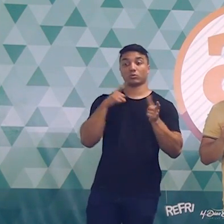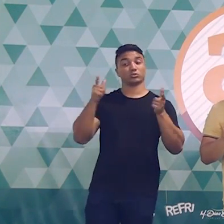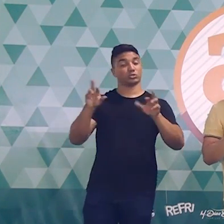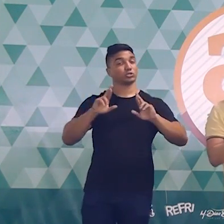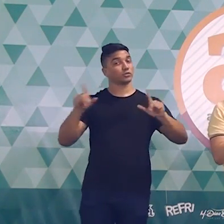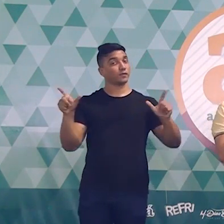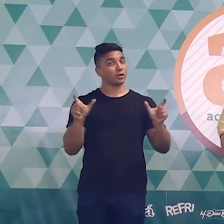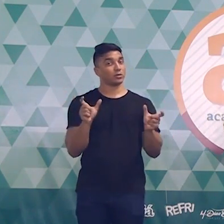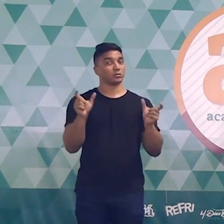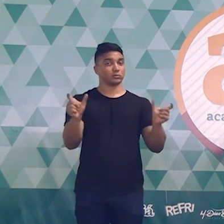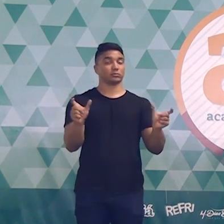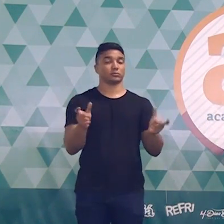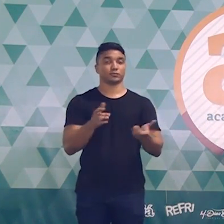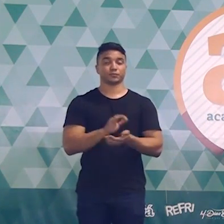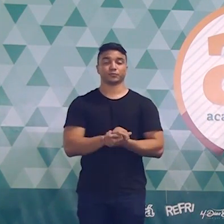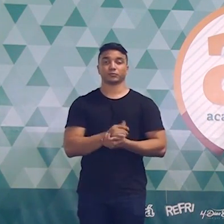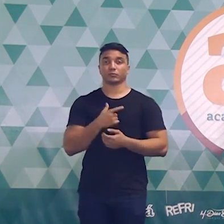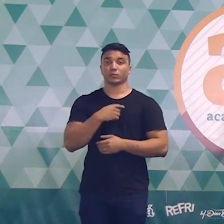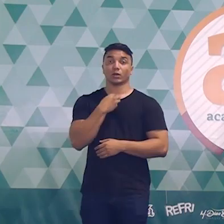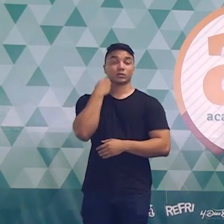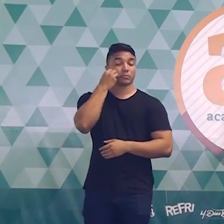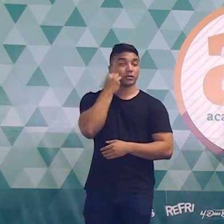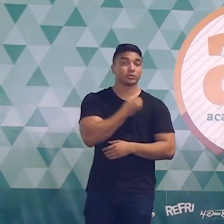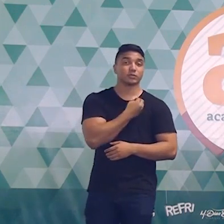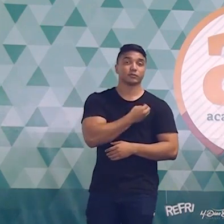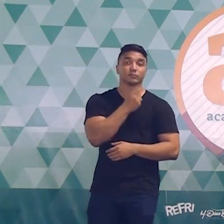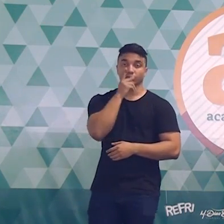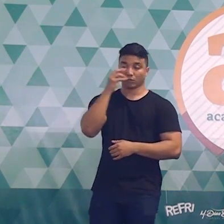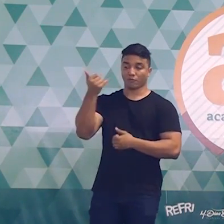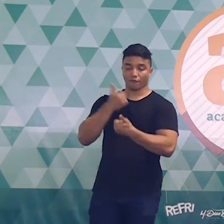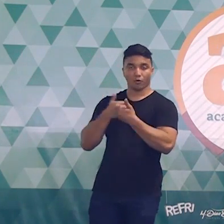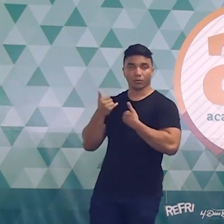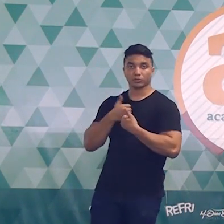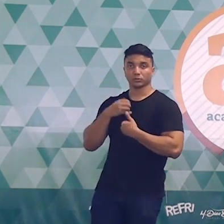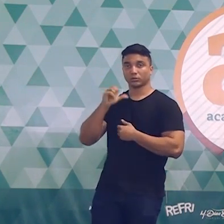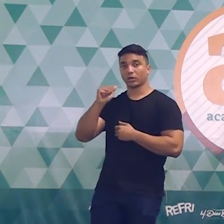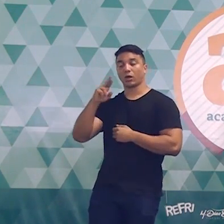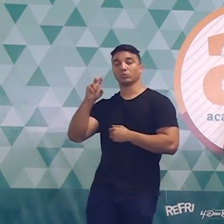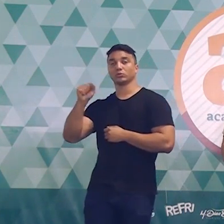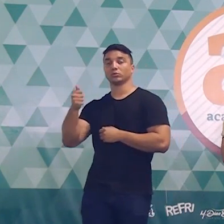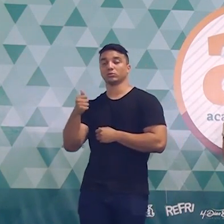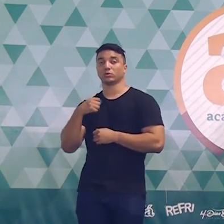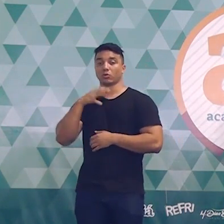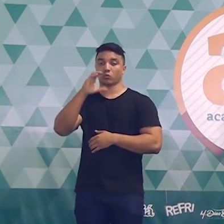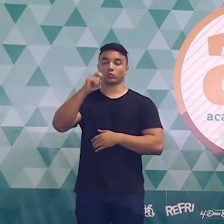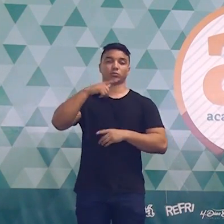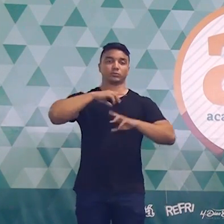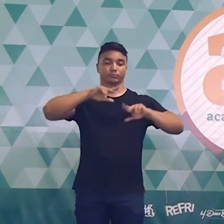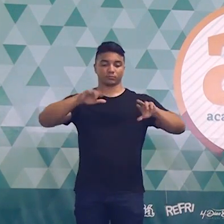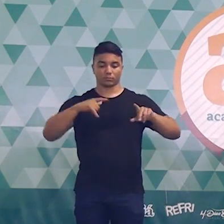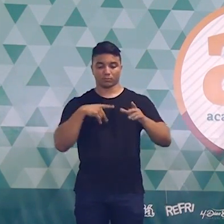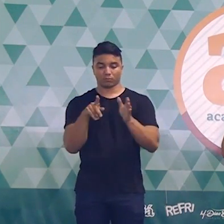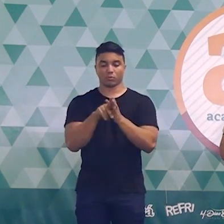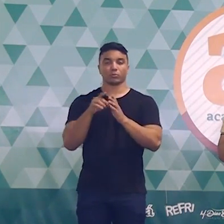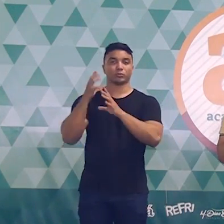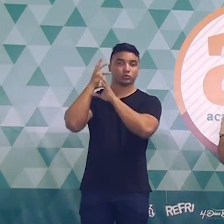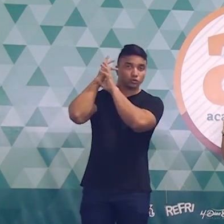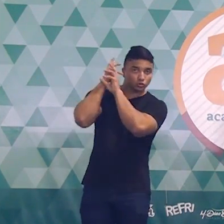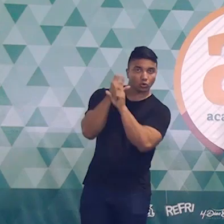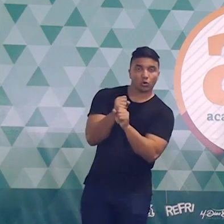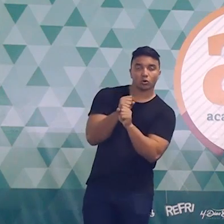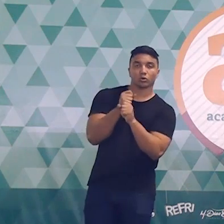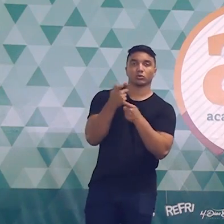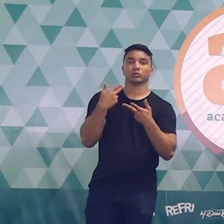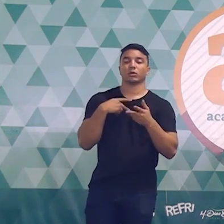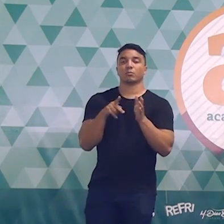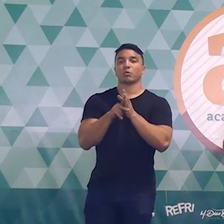coisa. Suas experiências de vida vão gerar informações, causa, consequência, mas repertório é fato histórico, repertório é